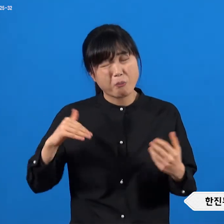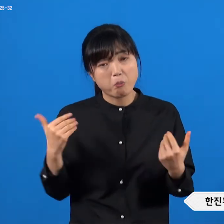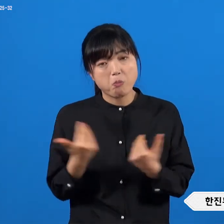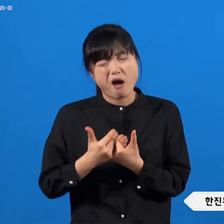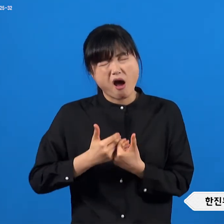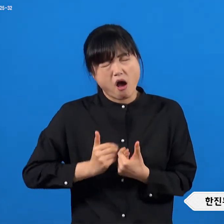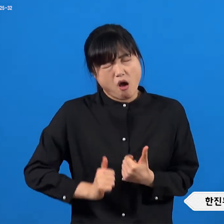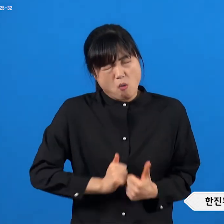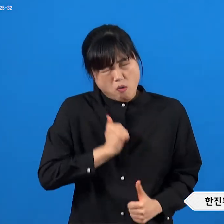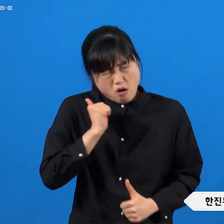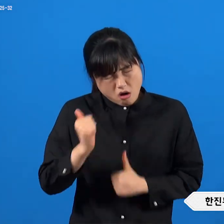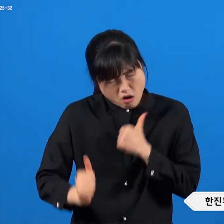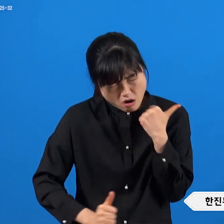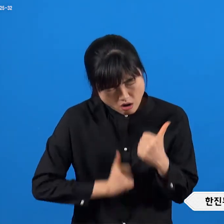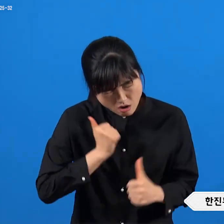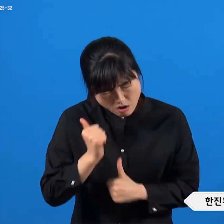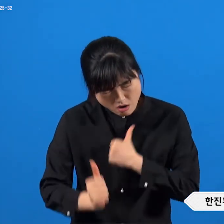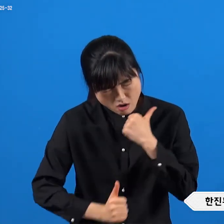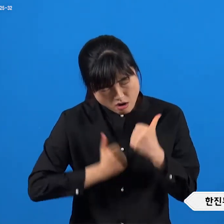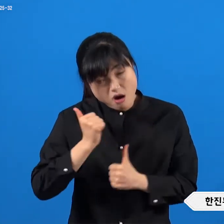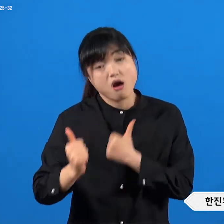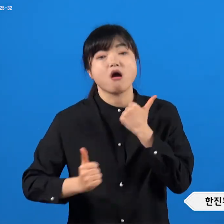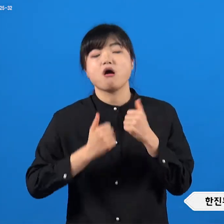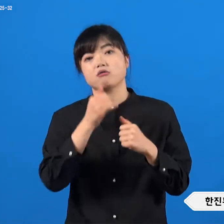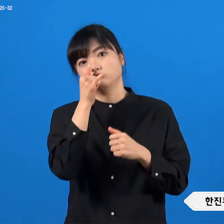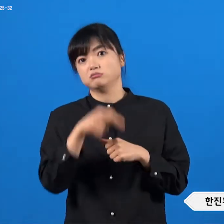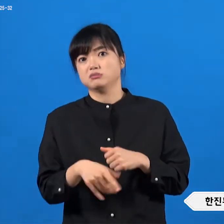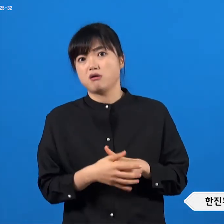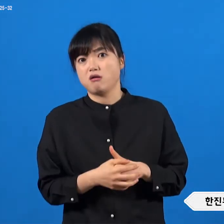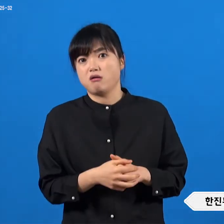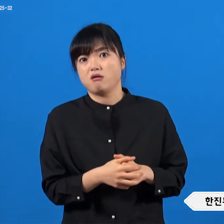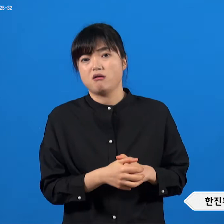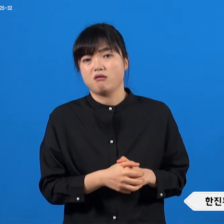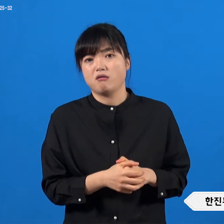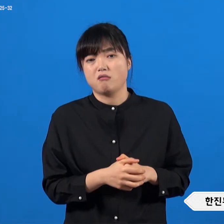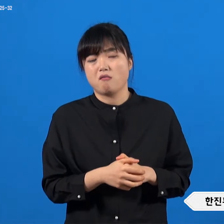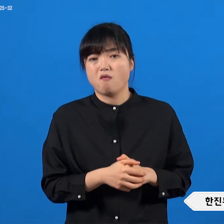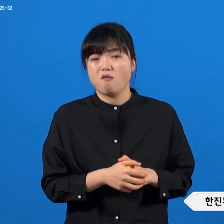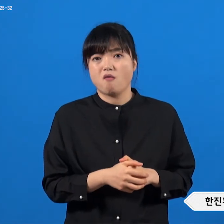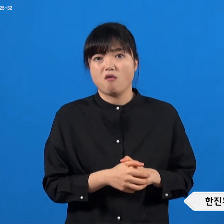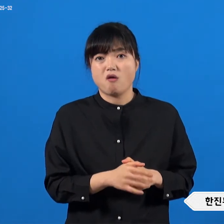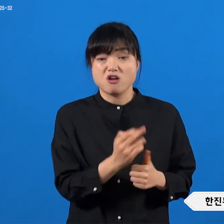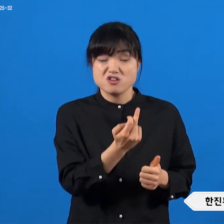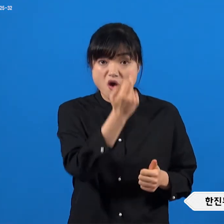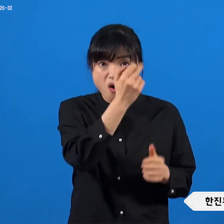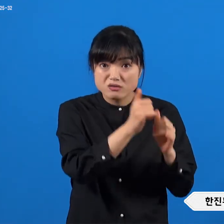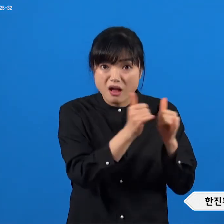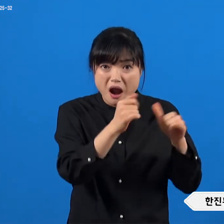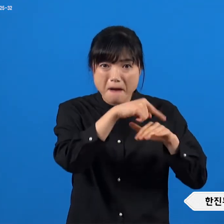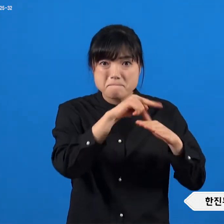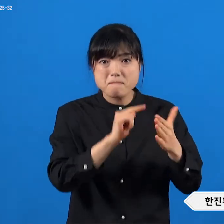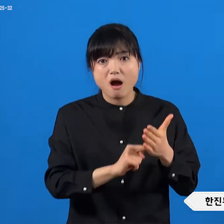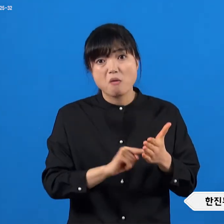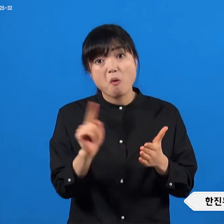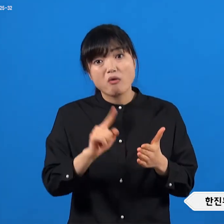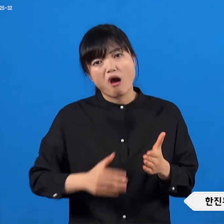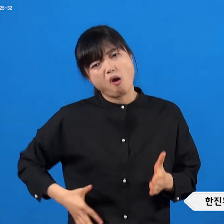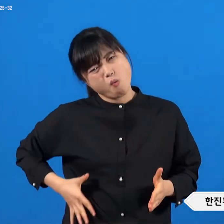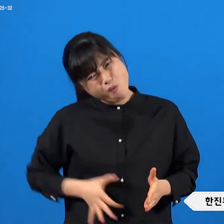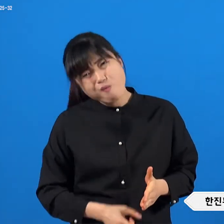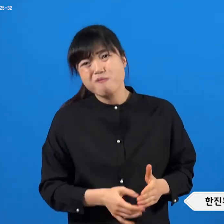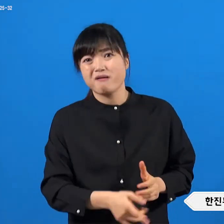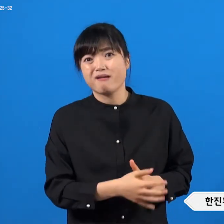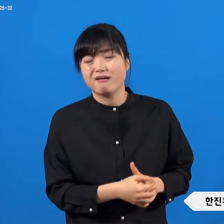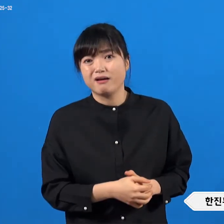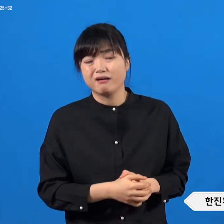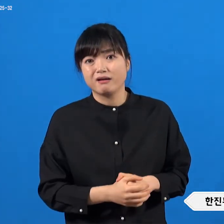그런데도 화를 내고 성질을 있는 대로 부리고 있습니다. 형이라는 사람이 마음이 좁은 사람